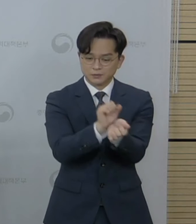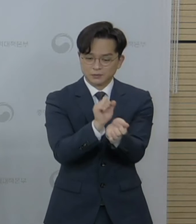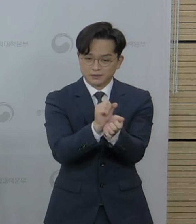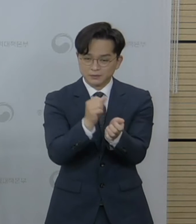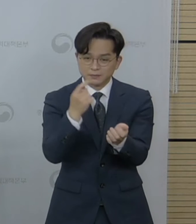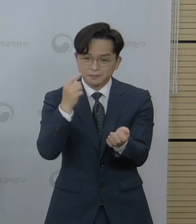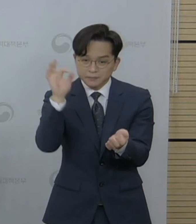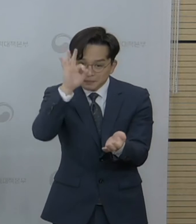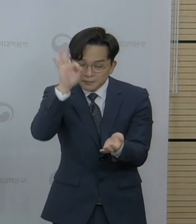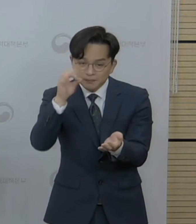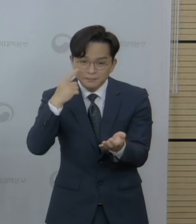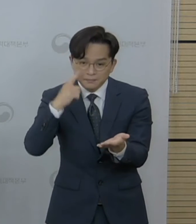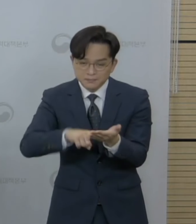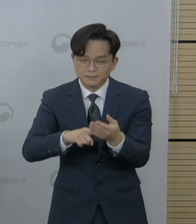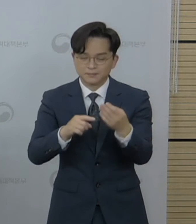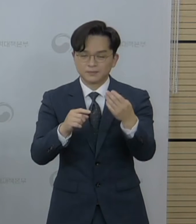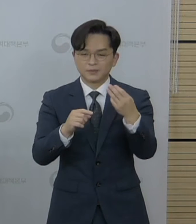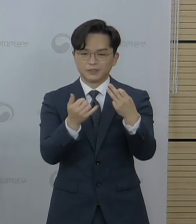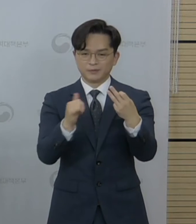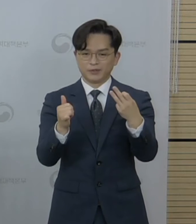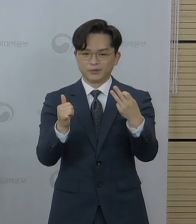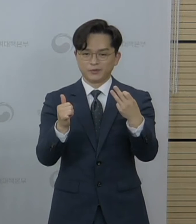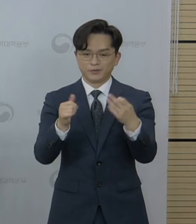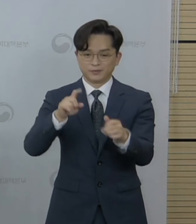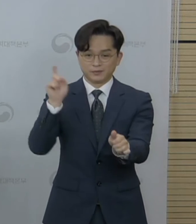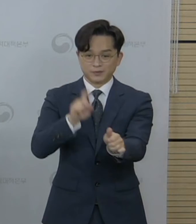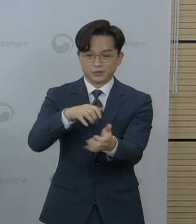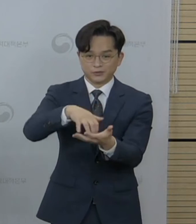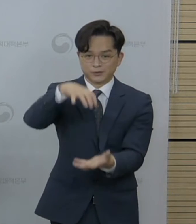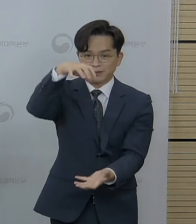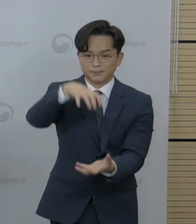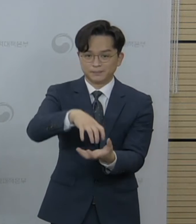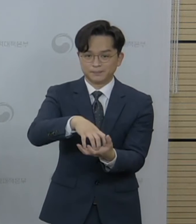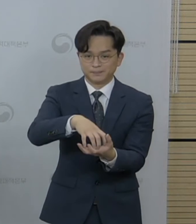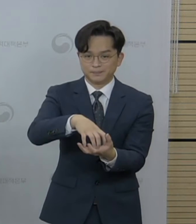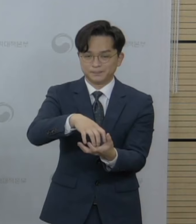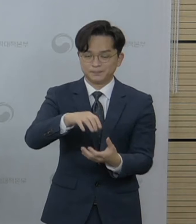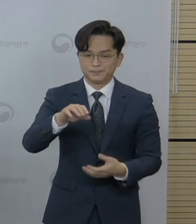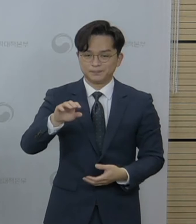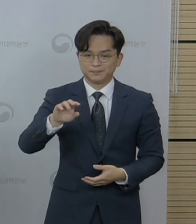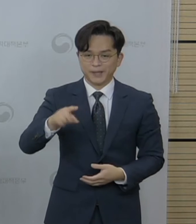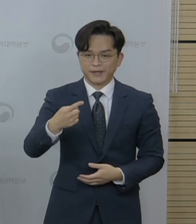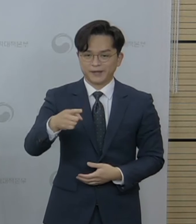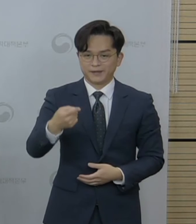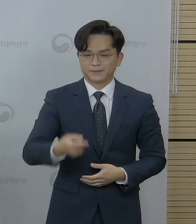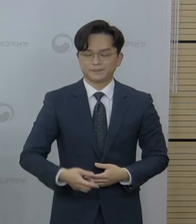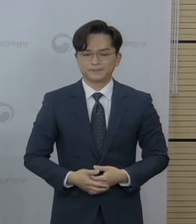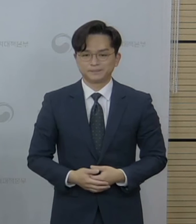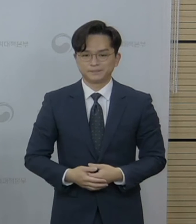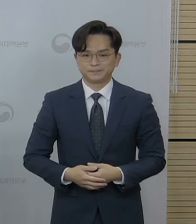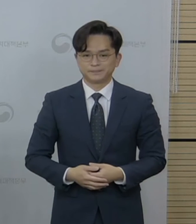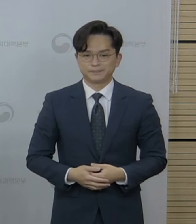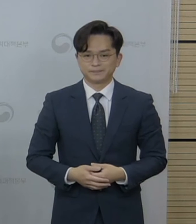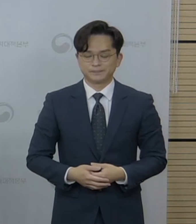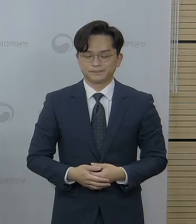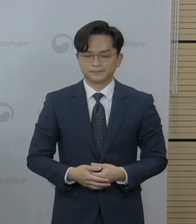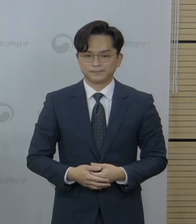중 13명이 추가 확진되어 현재까지 누적 확진자 수는 총 100명입니다.